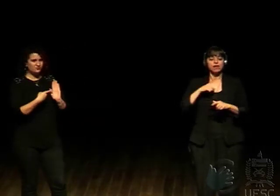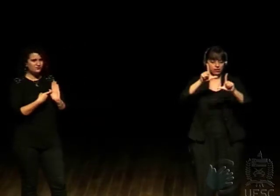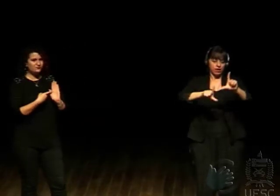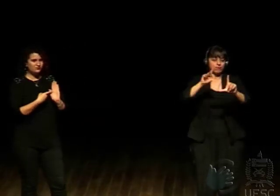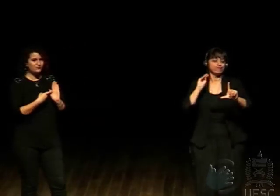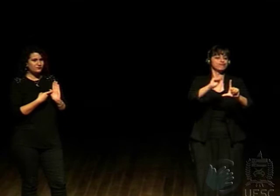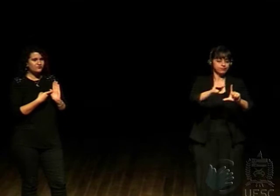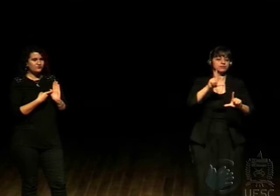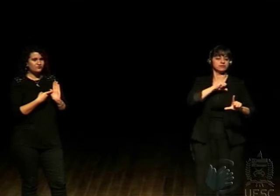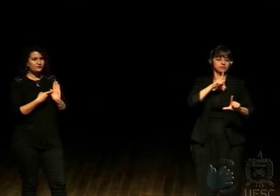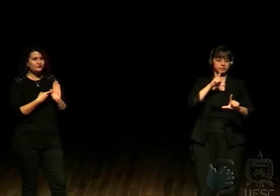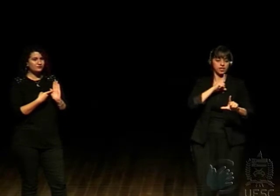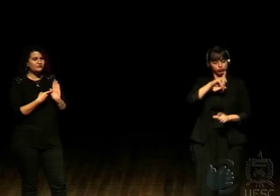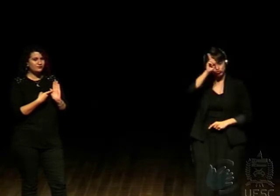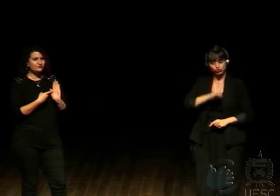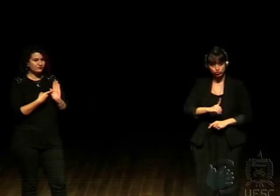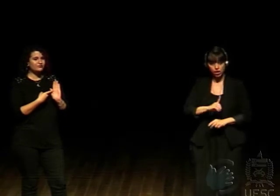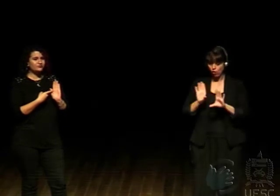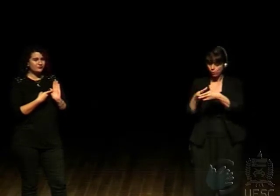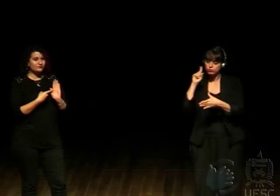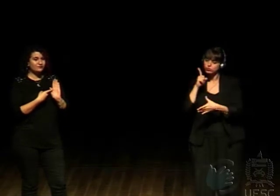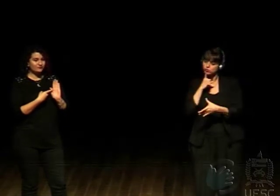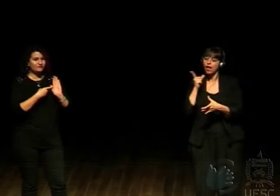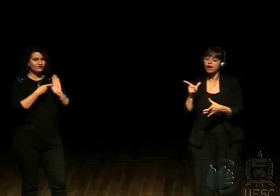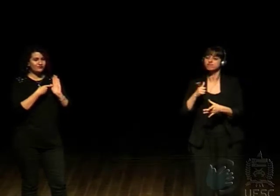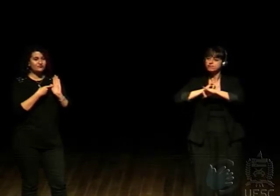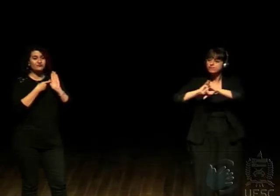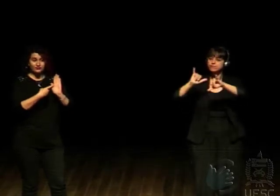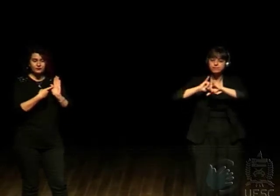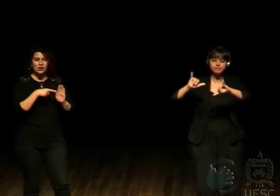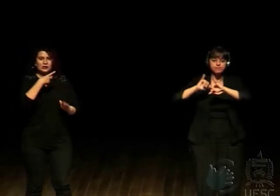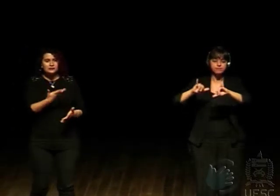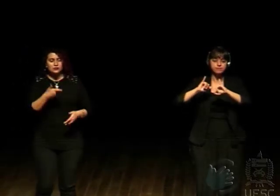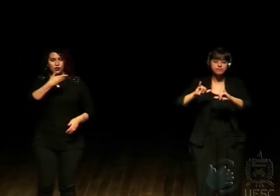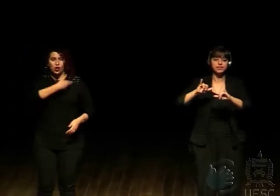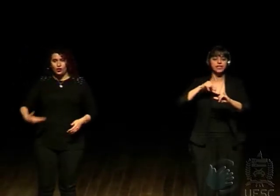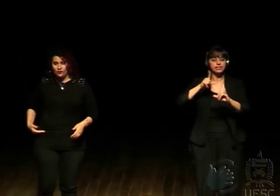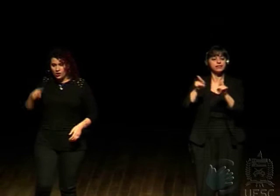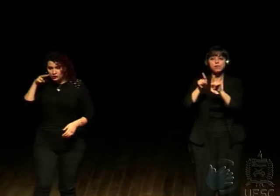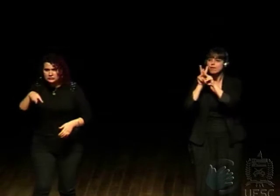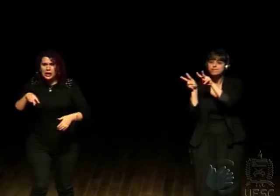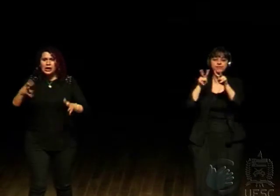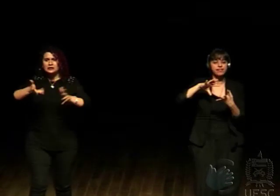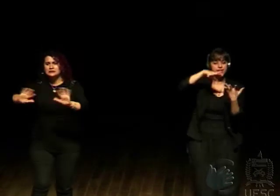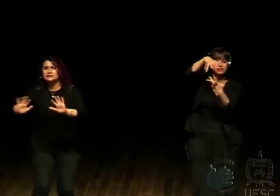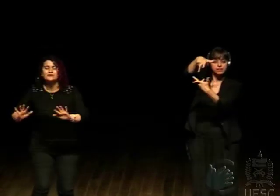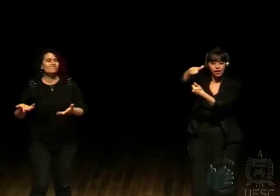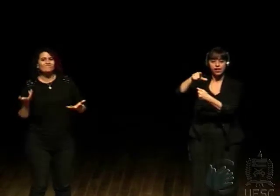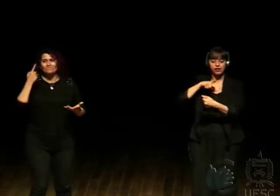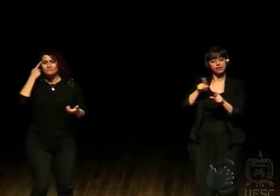televisión. Entonces las personas sordas o la comunidad sorda apeló a avisar internacionalmente, y a partir de ello hubo